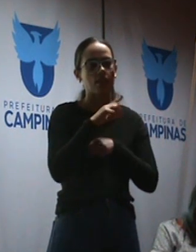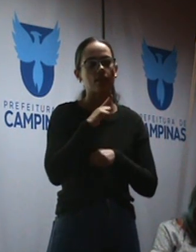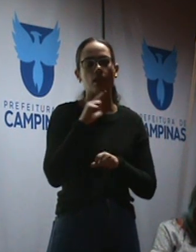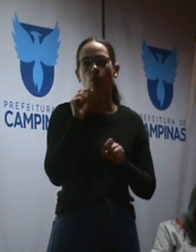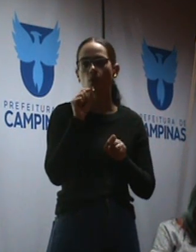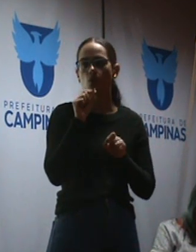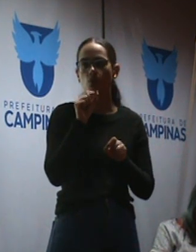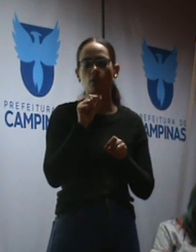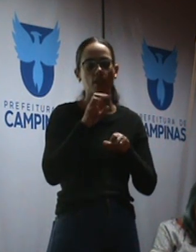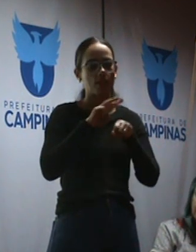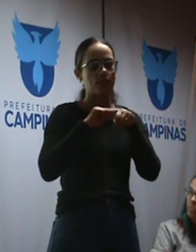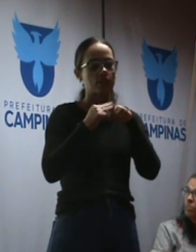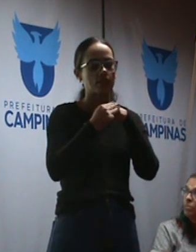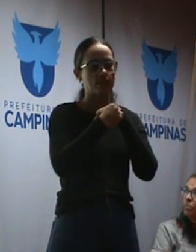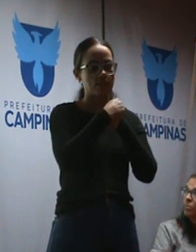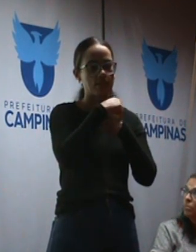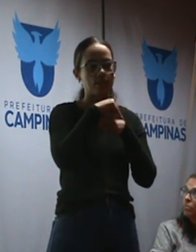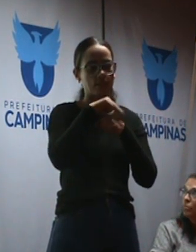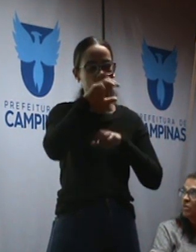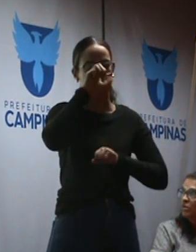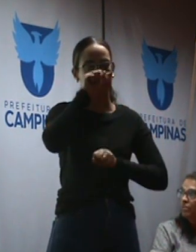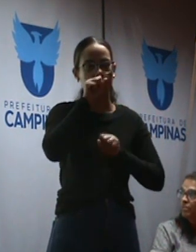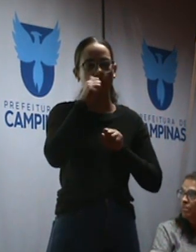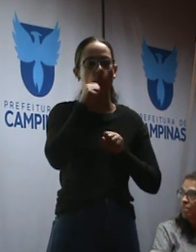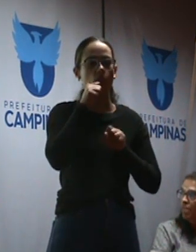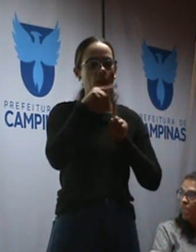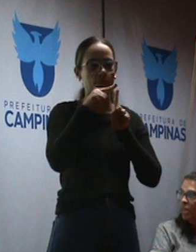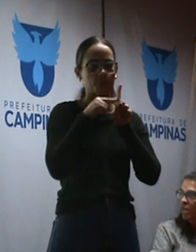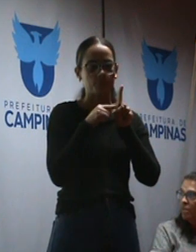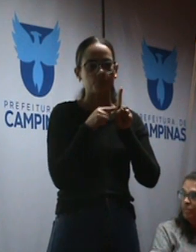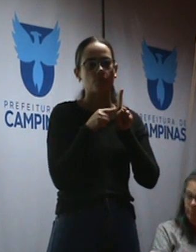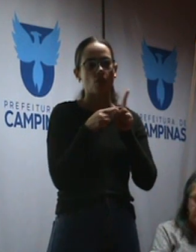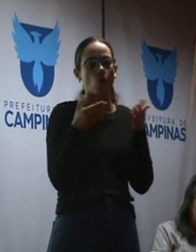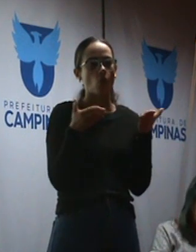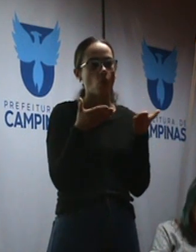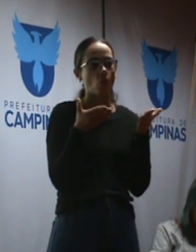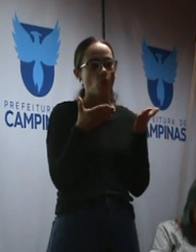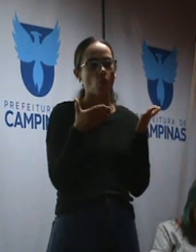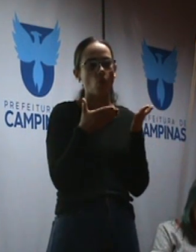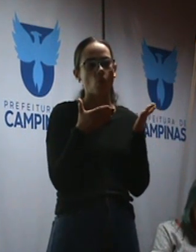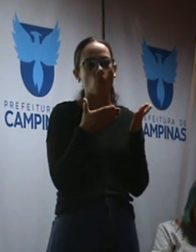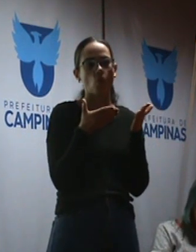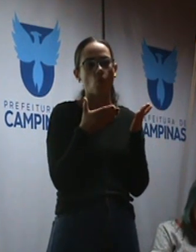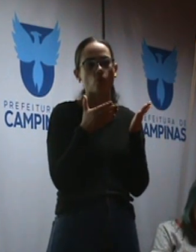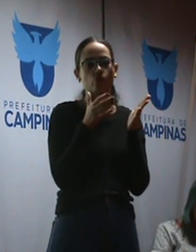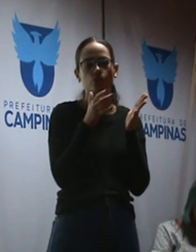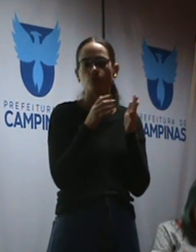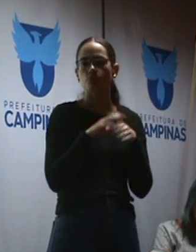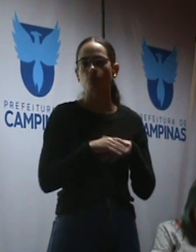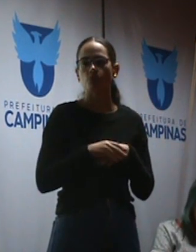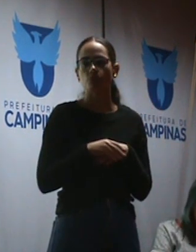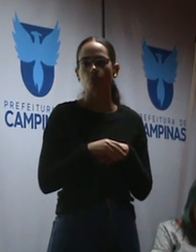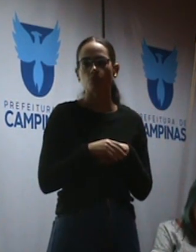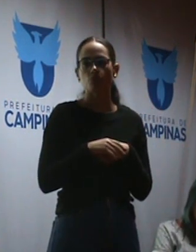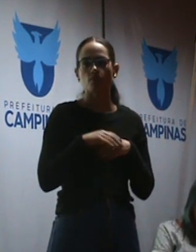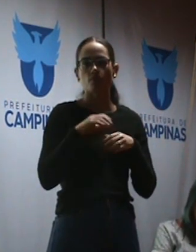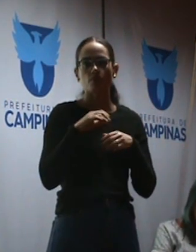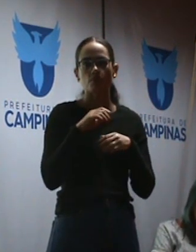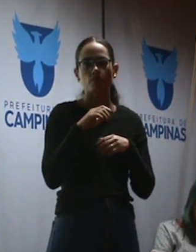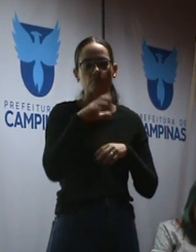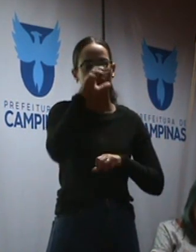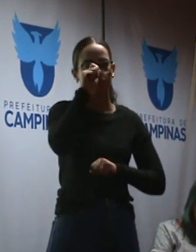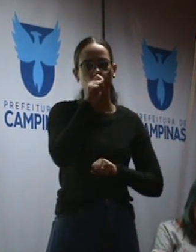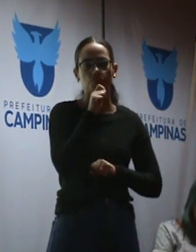acompanhado de Zika em gestante. Hoje a gente não tem casos registrados aqui de Zika no município,